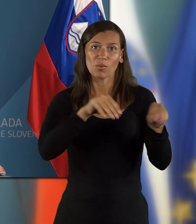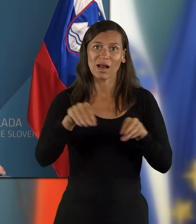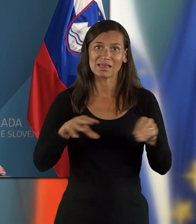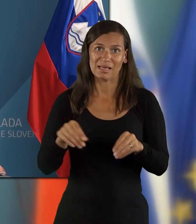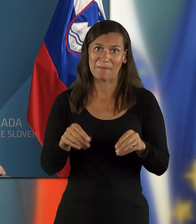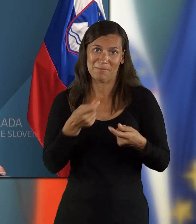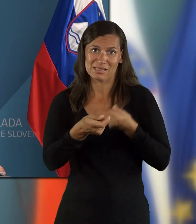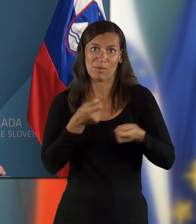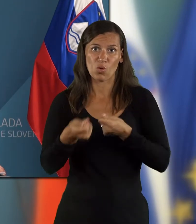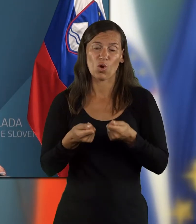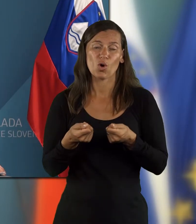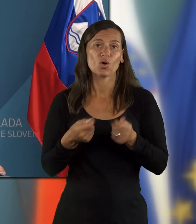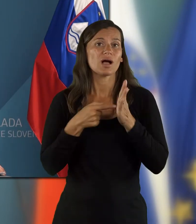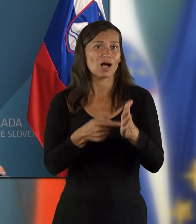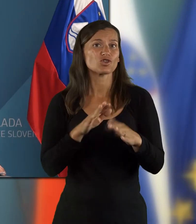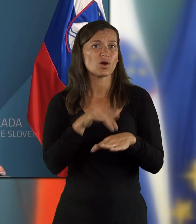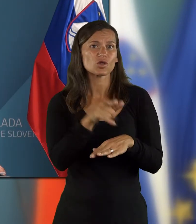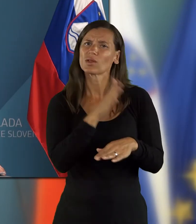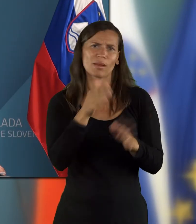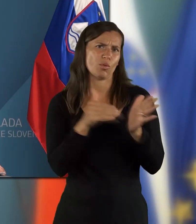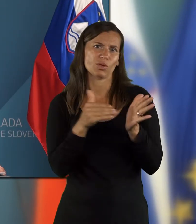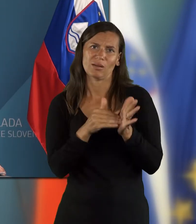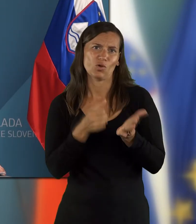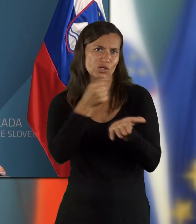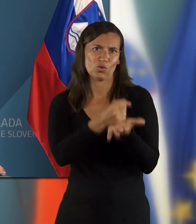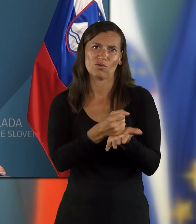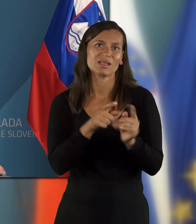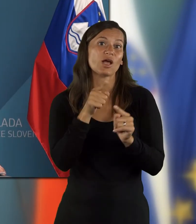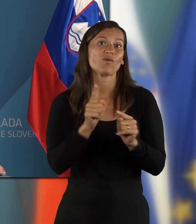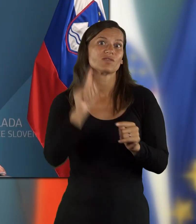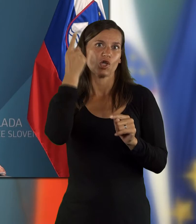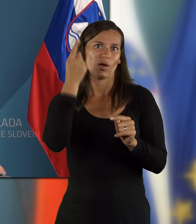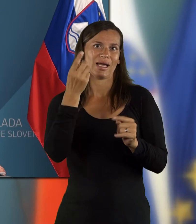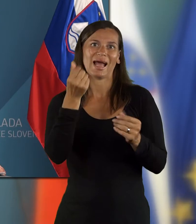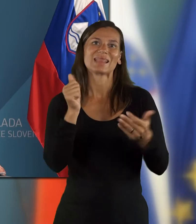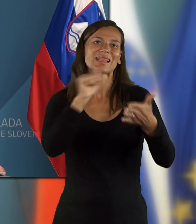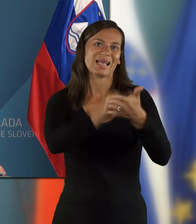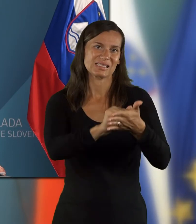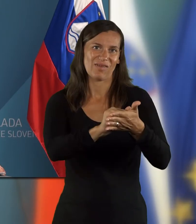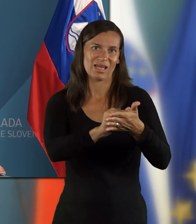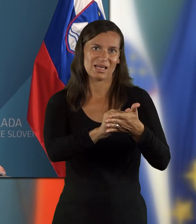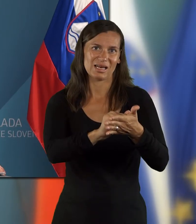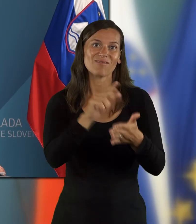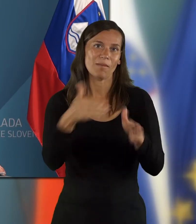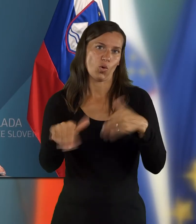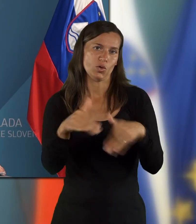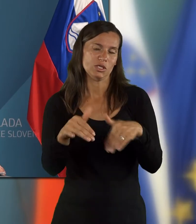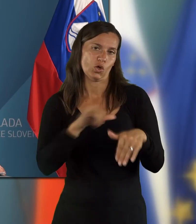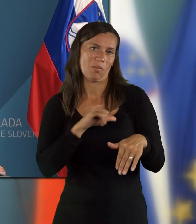naslova pobranih prispevkov kažejo na to, da ne bo potrebno zagotoviti tako visokega transfera